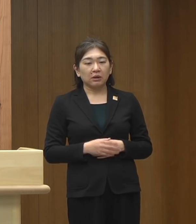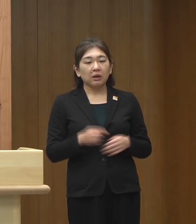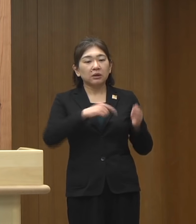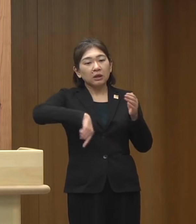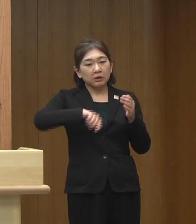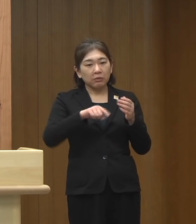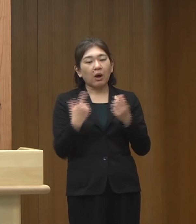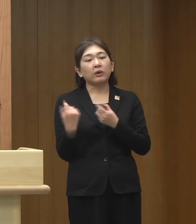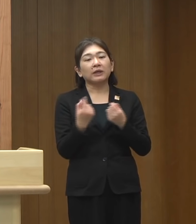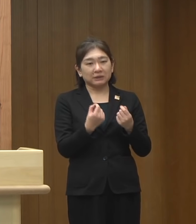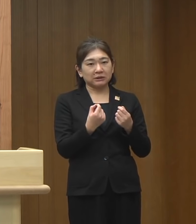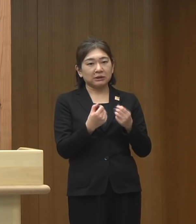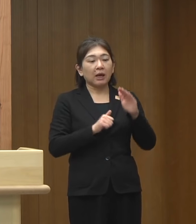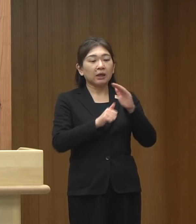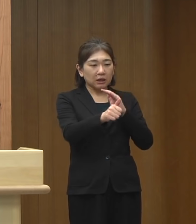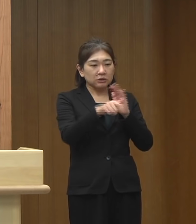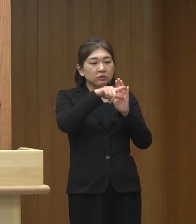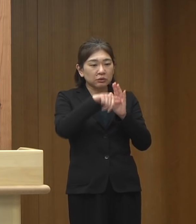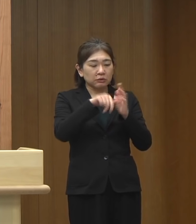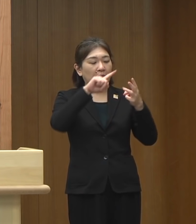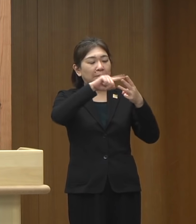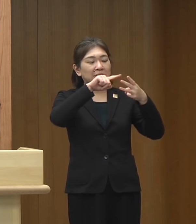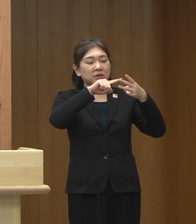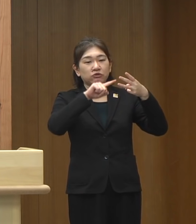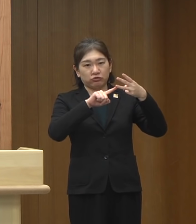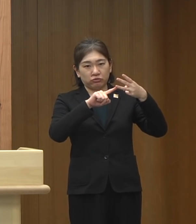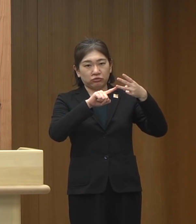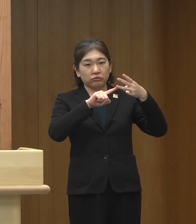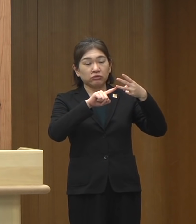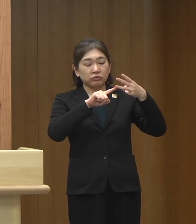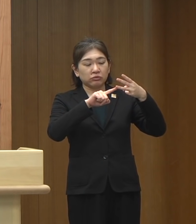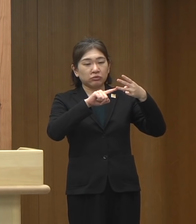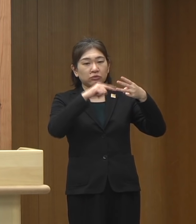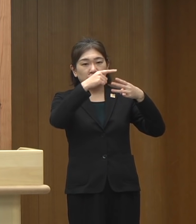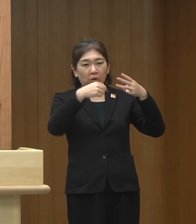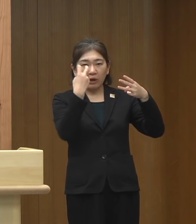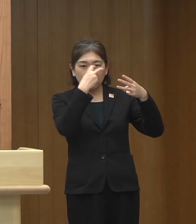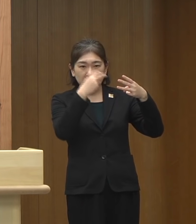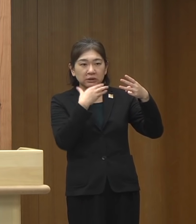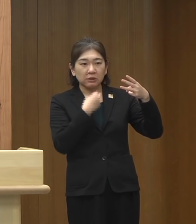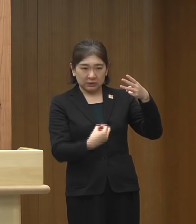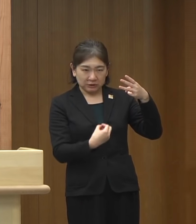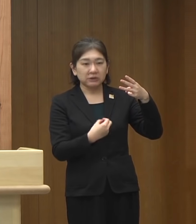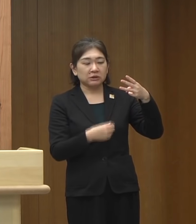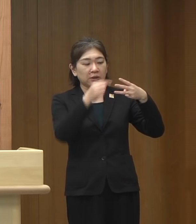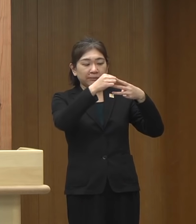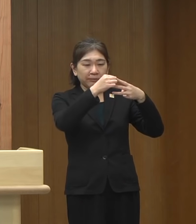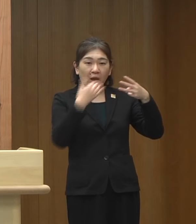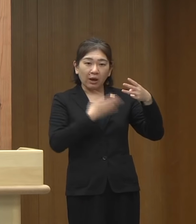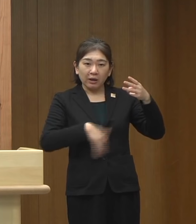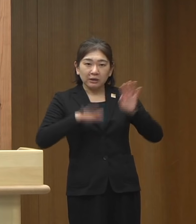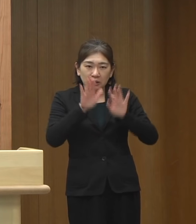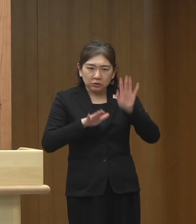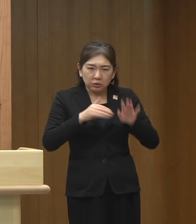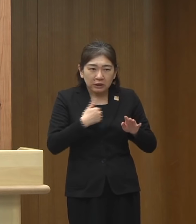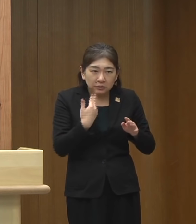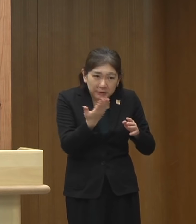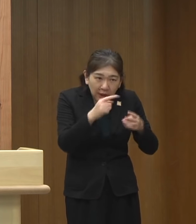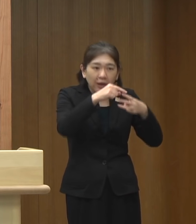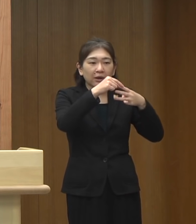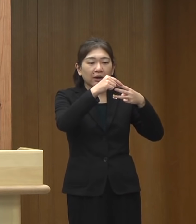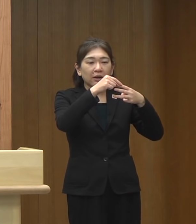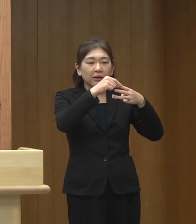必ず3つの点をご確認いただきたいと思っています。 体調は大丈夫ですか、風邪